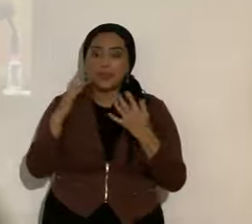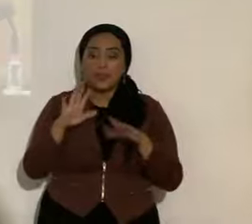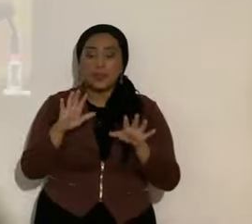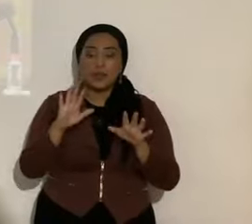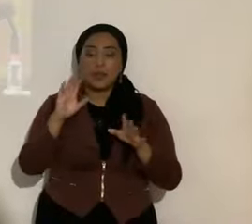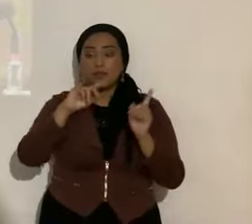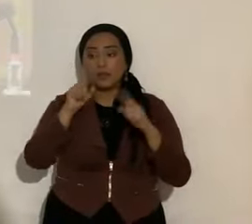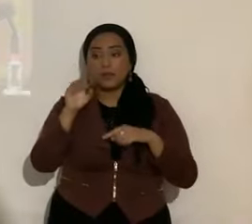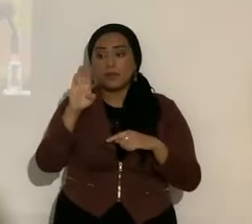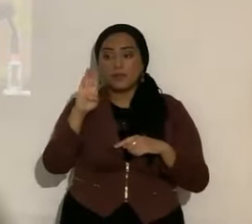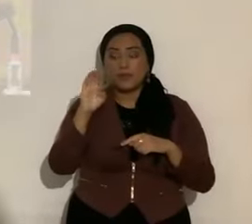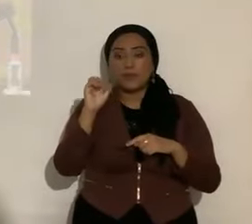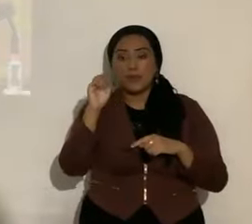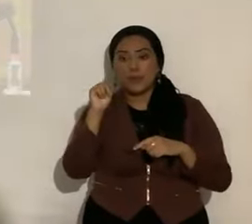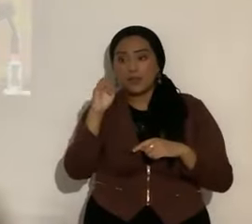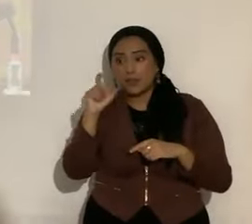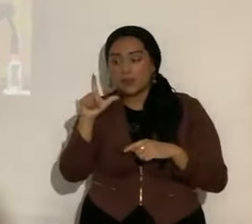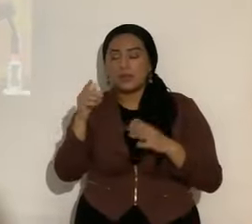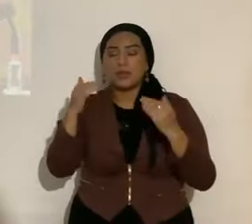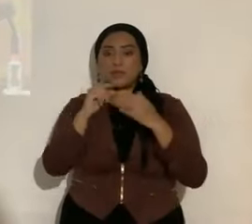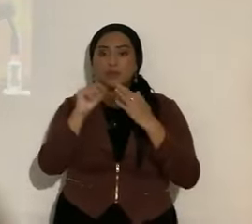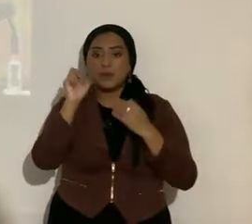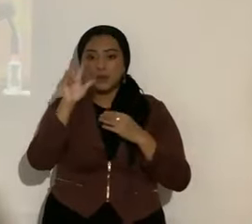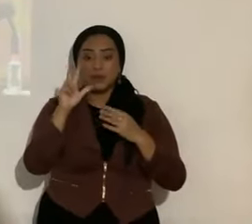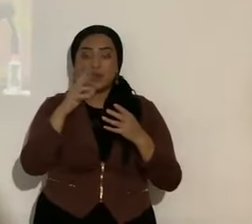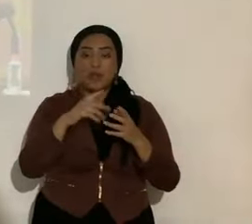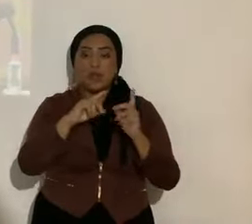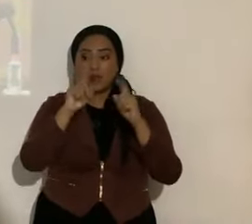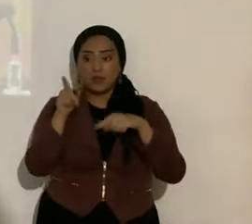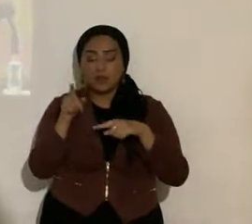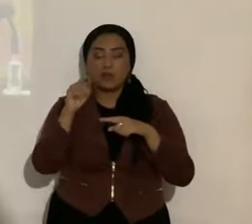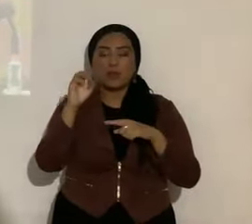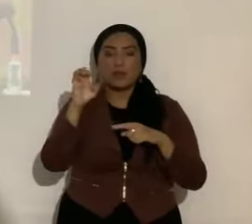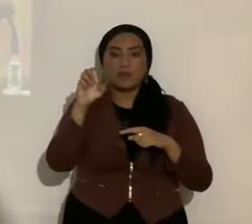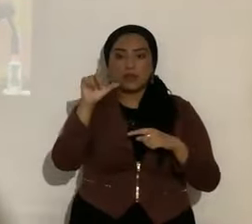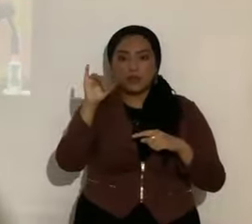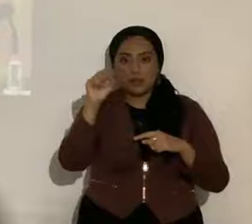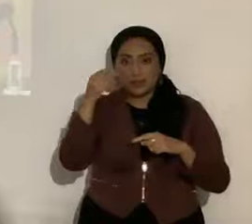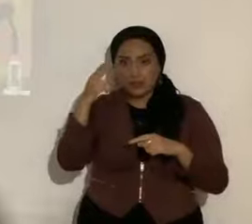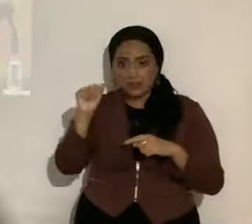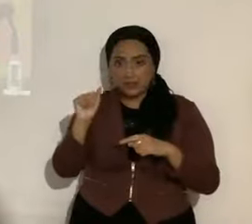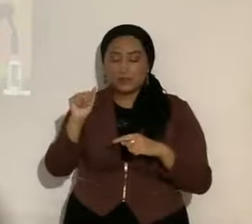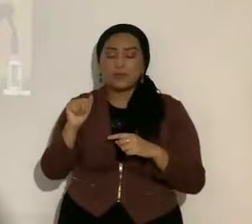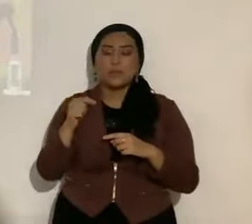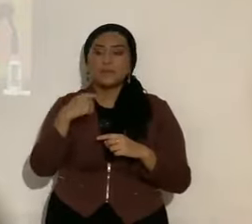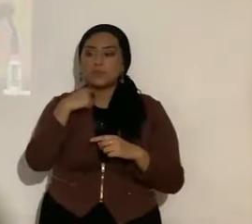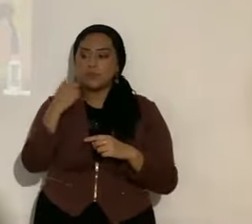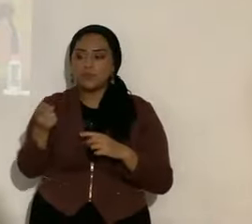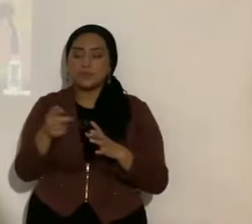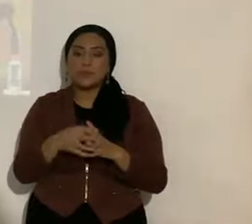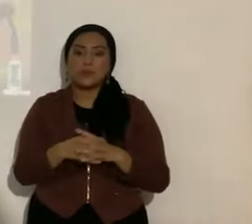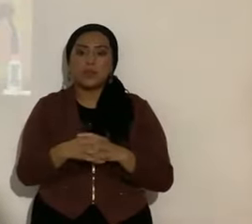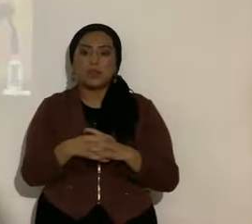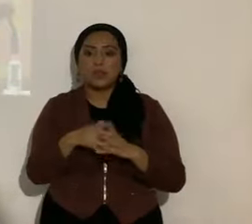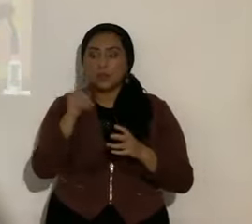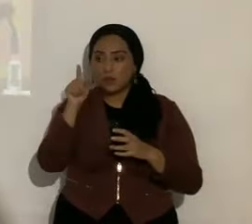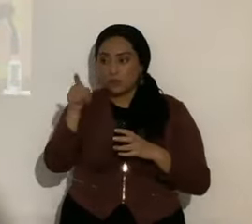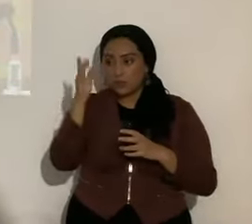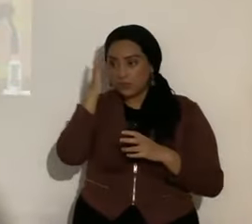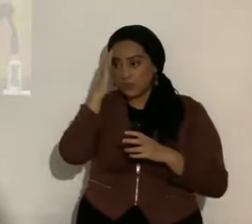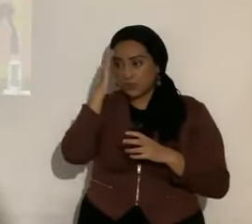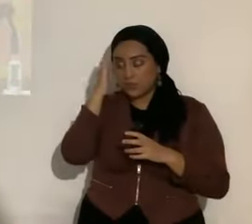pues a Betel, y luego el verso 3, y saliendo a Eliseo los hijos de los profetas que estaban en Betel le dijeron: ¿sabes